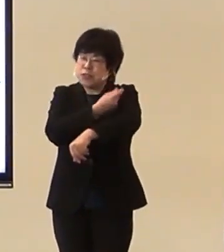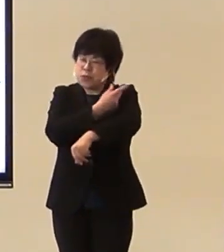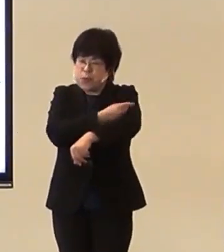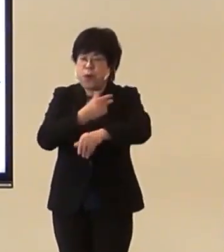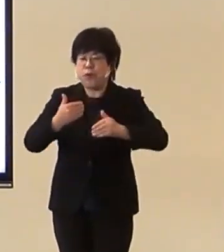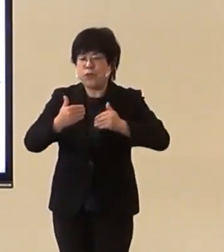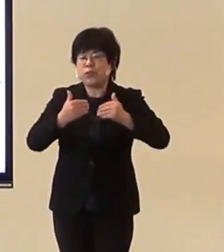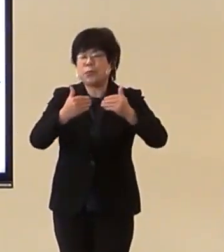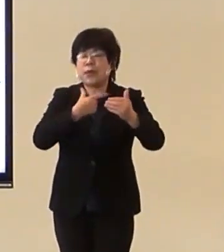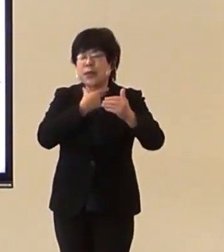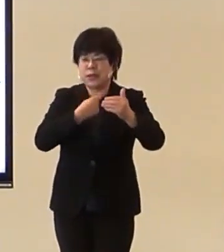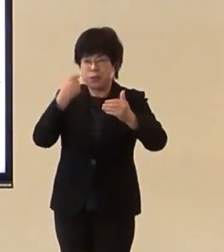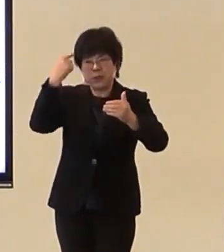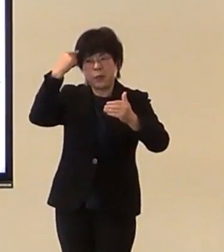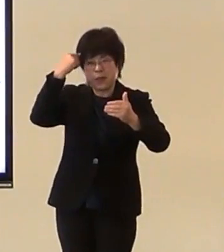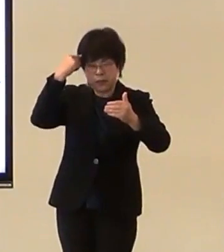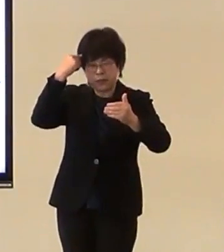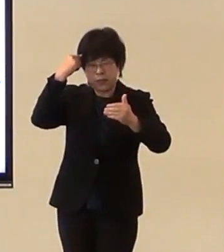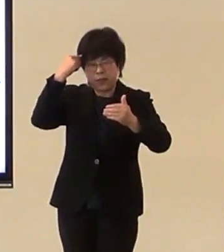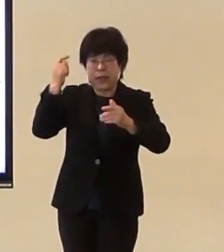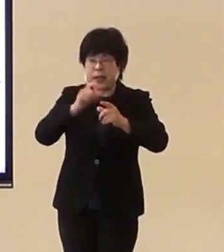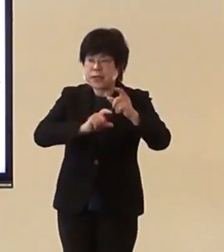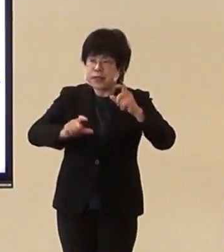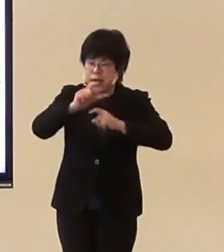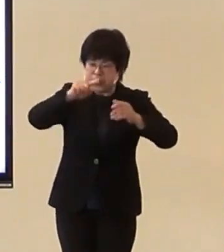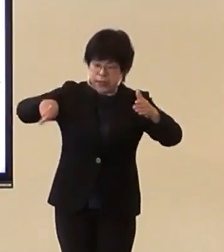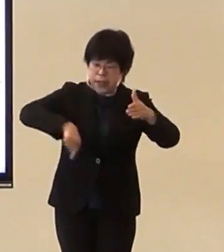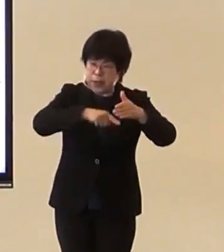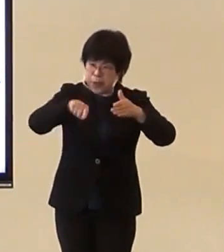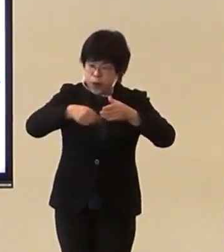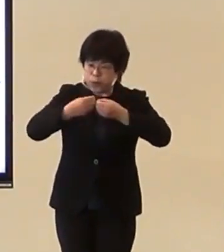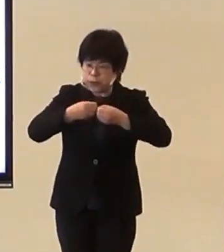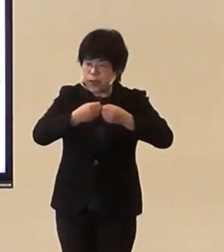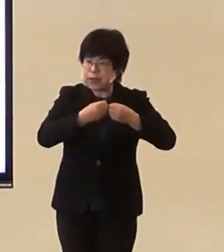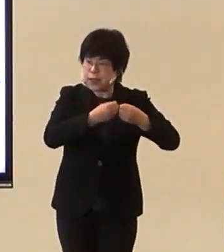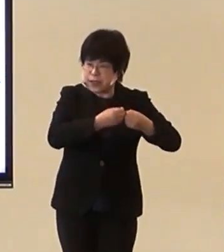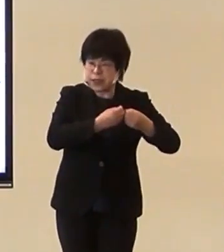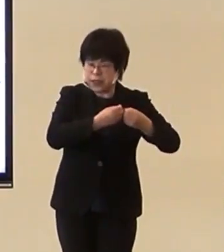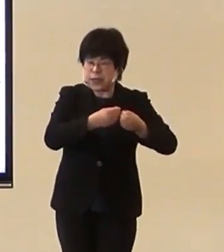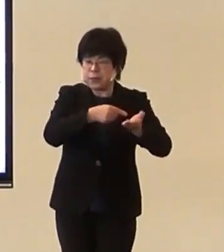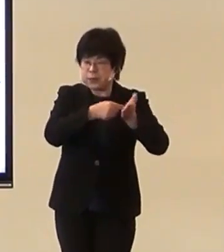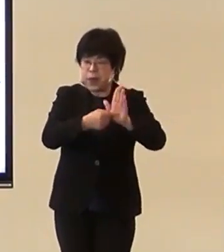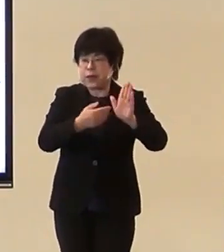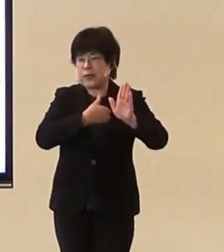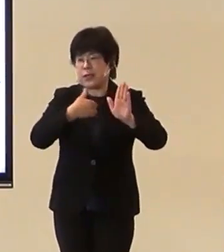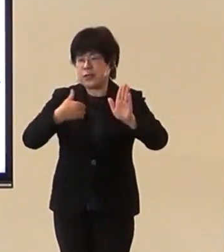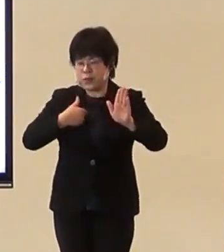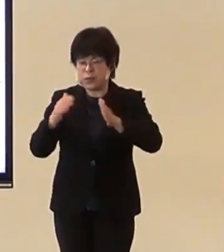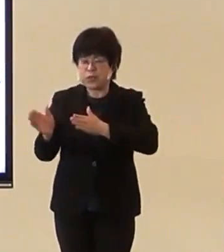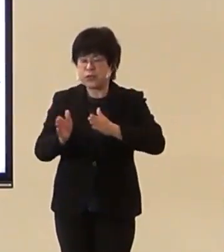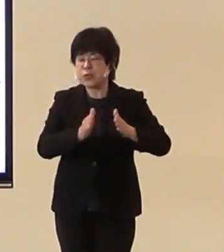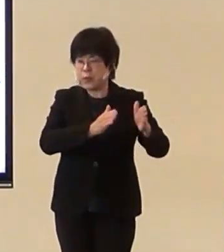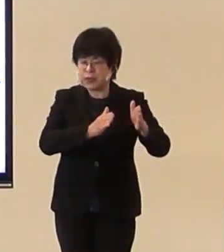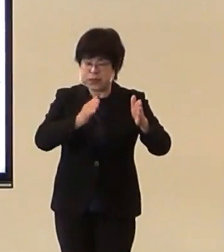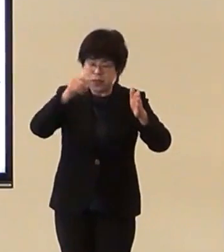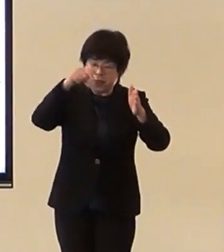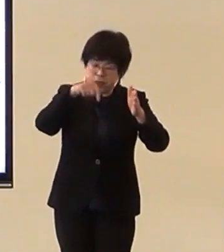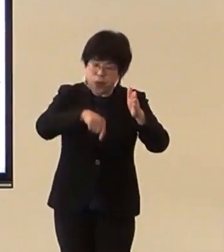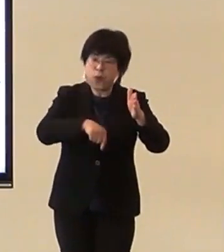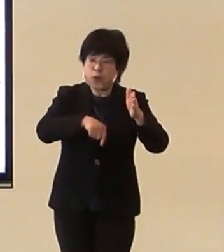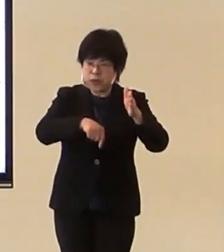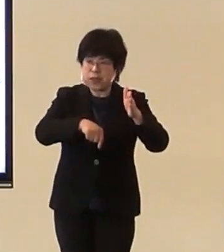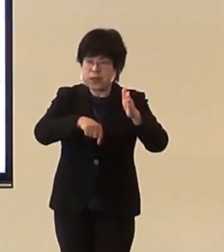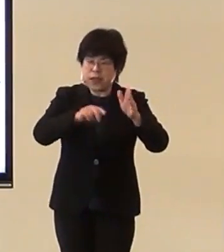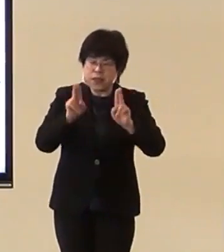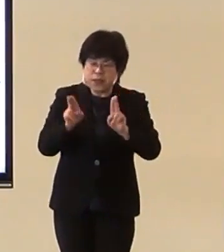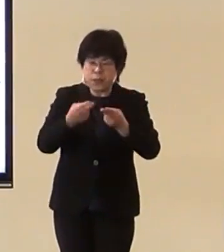呼びかけをしておりますけれども、さらにそれが具体的になるようにですね、整えていきたいというふうに思っております。そこに専門的な、ノ